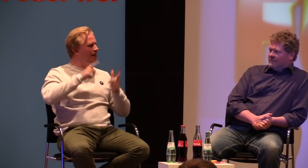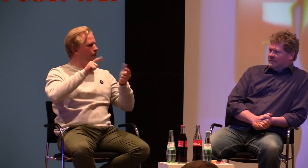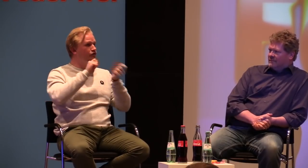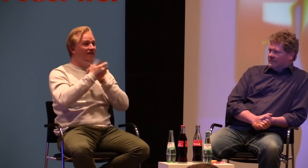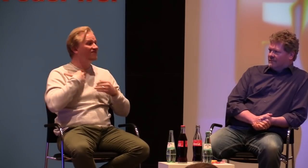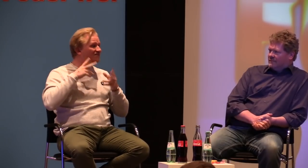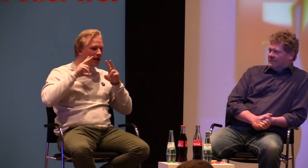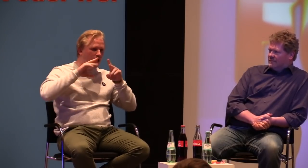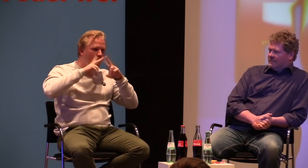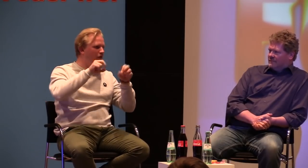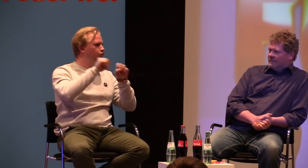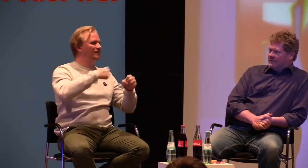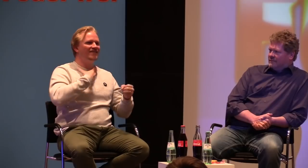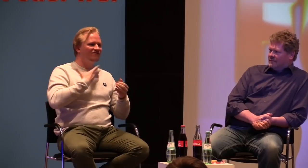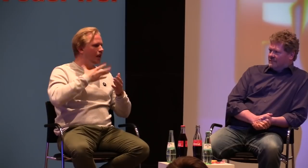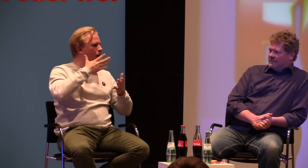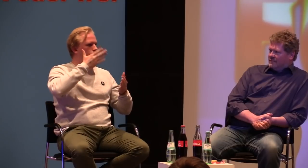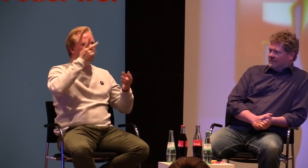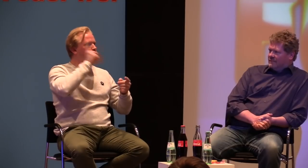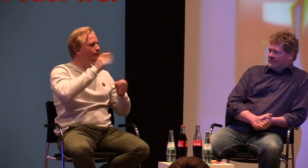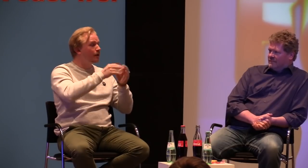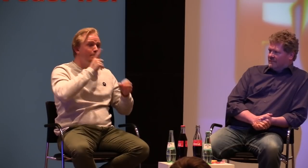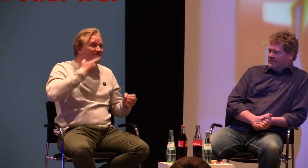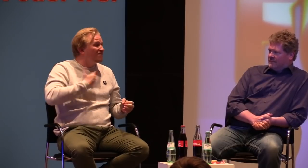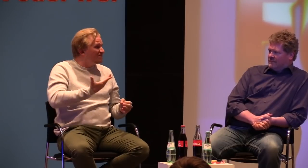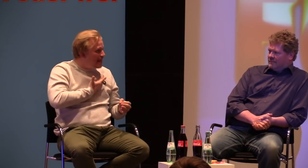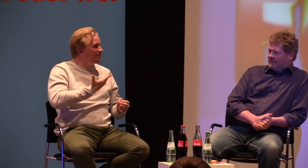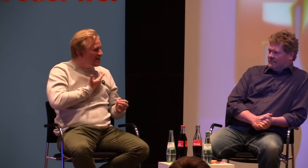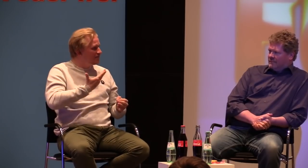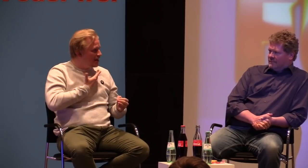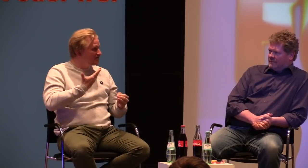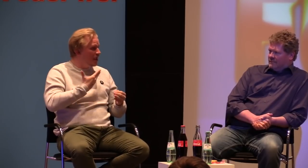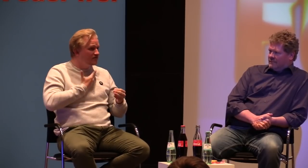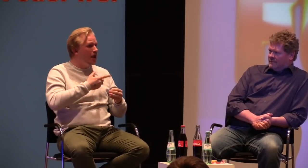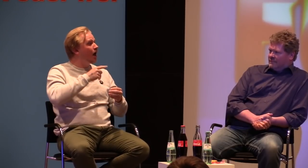dann wird es auch nicht laufen. Und man muss diese Veränderung, nehmen wir jetzt mal wieder diese Freitagsdemo mit dem Umweltschutz,